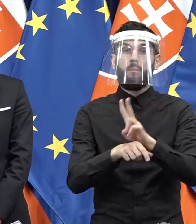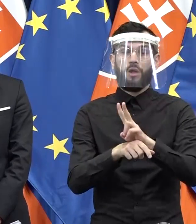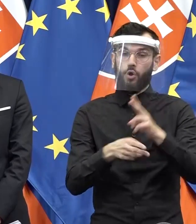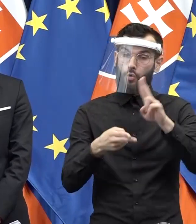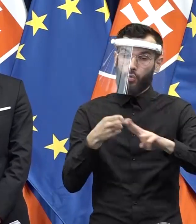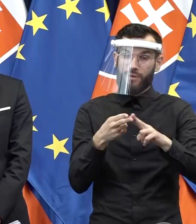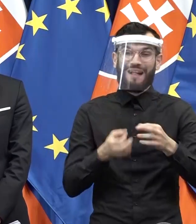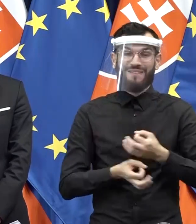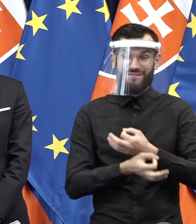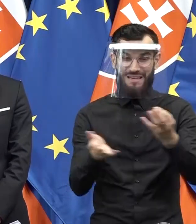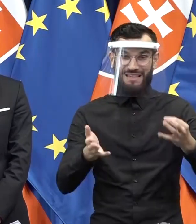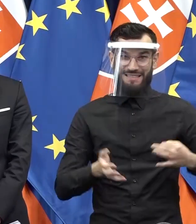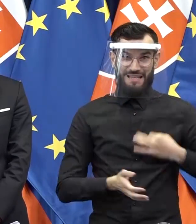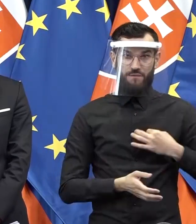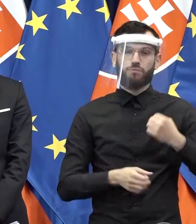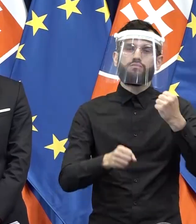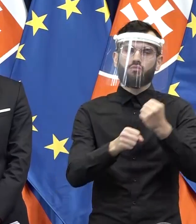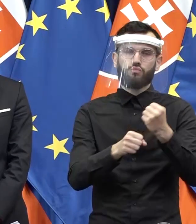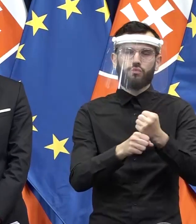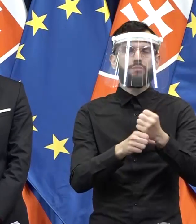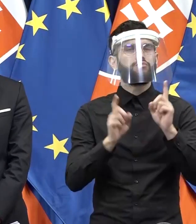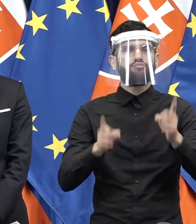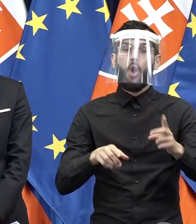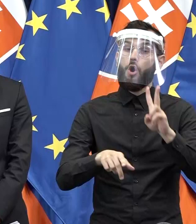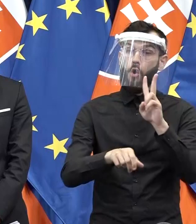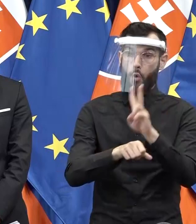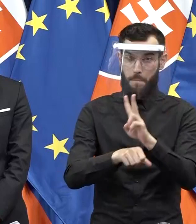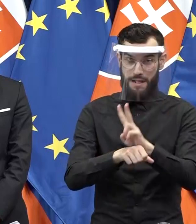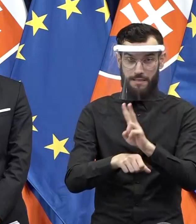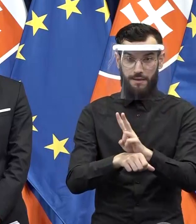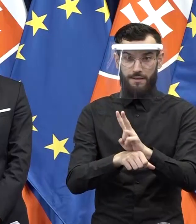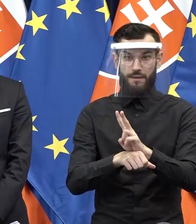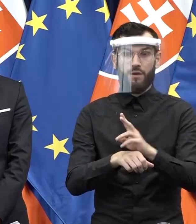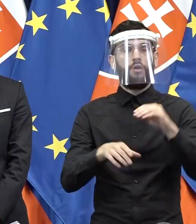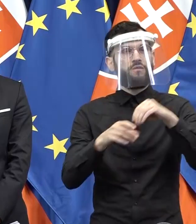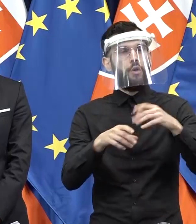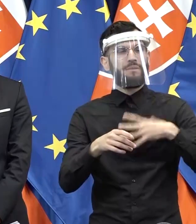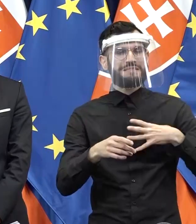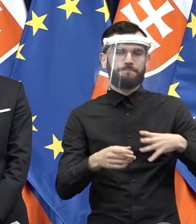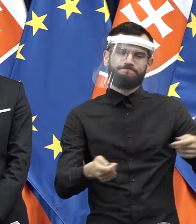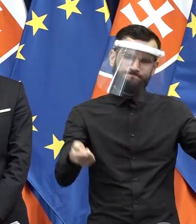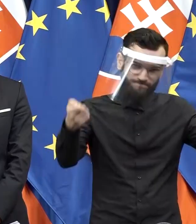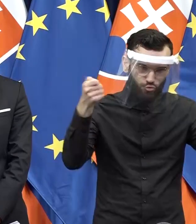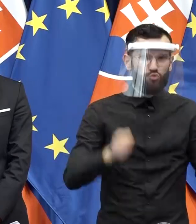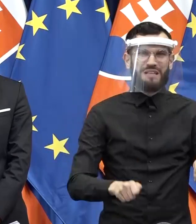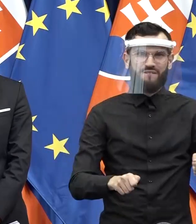verejného zdravotníctva vydá opatrenie, ktorým uzavrie prevádzku